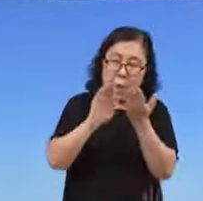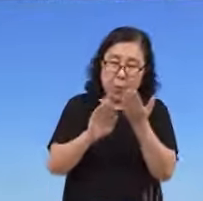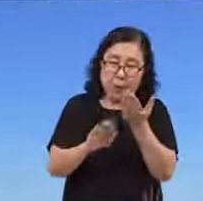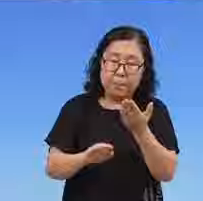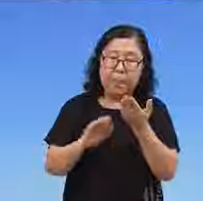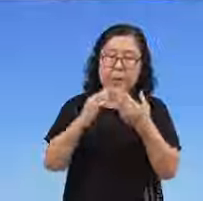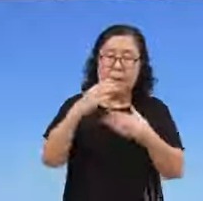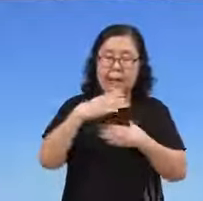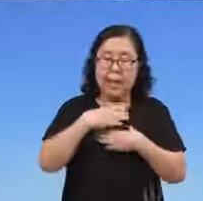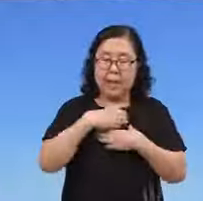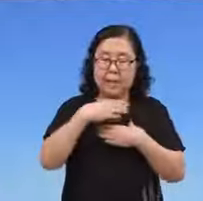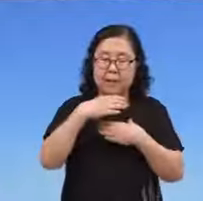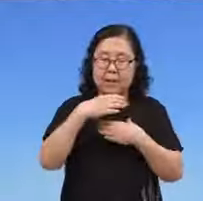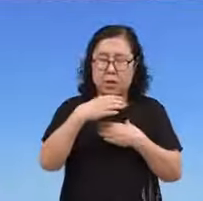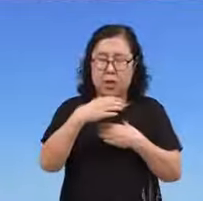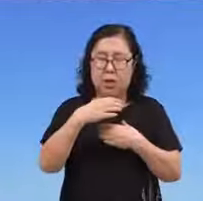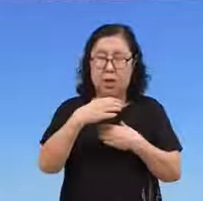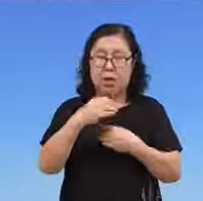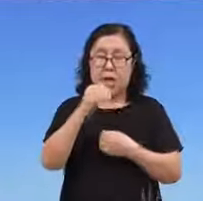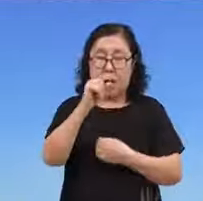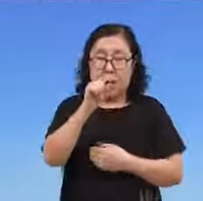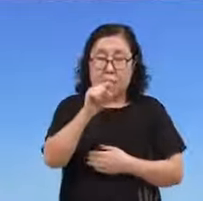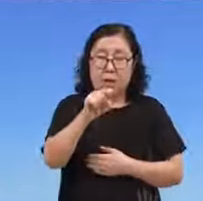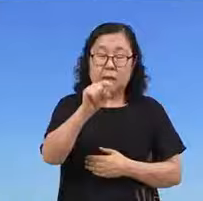그곳으로 바위 및